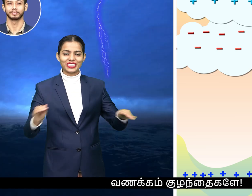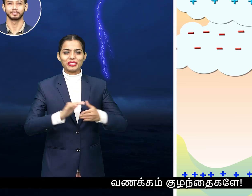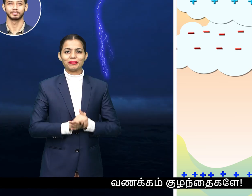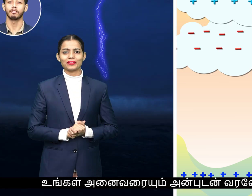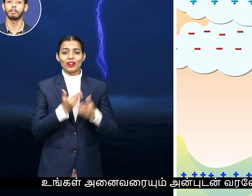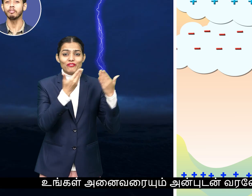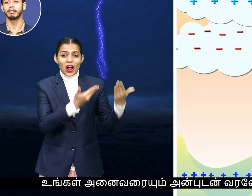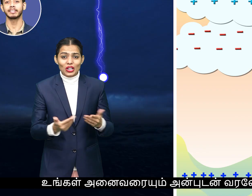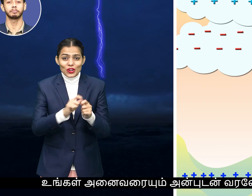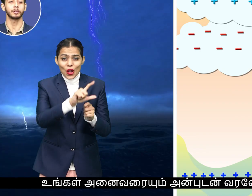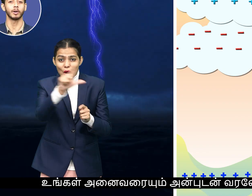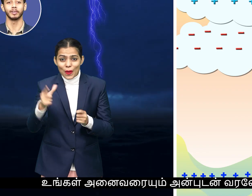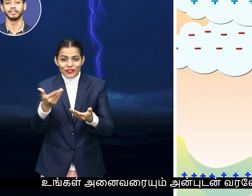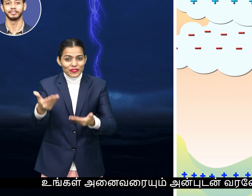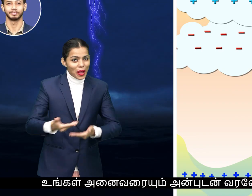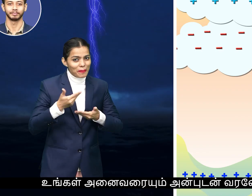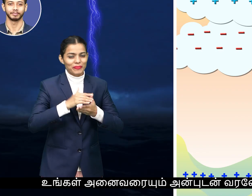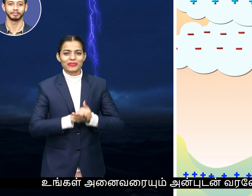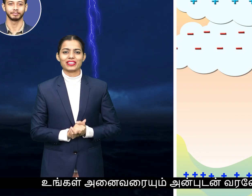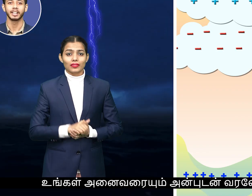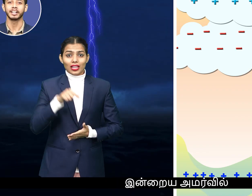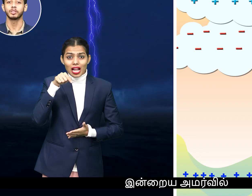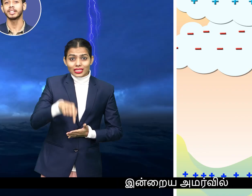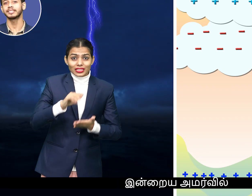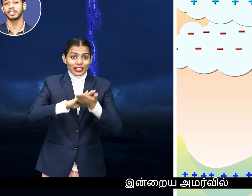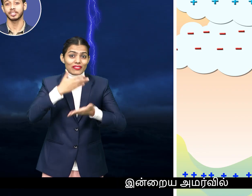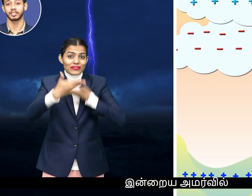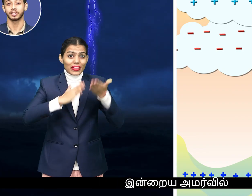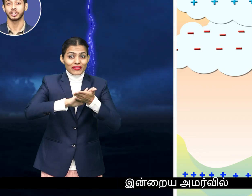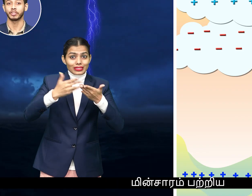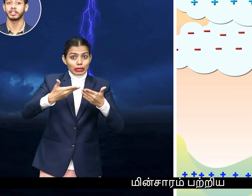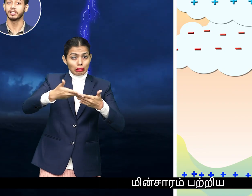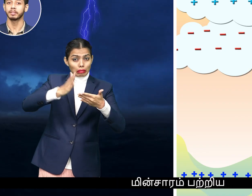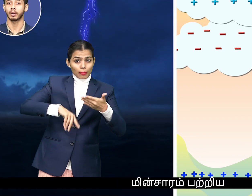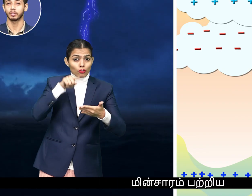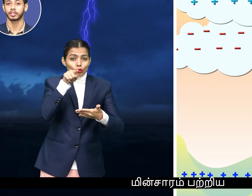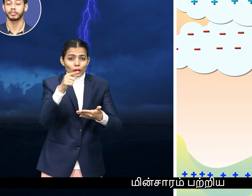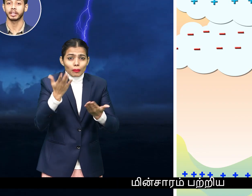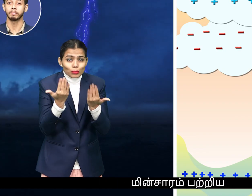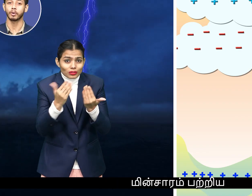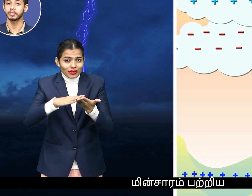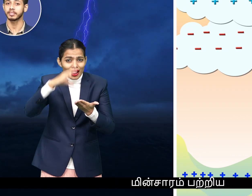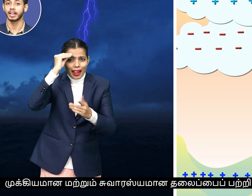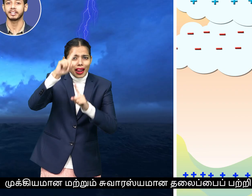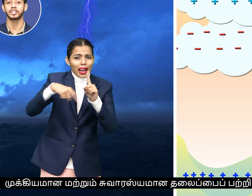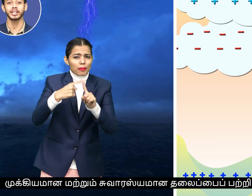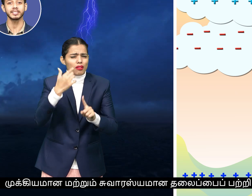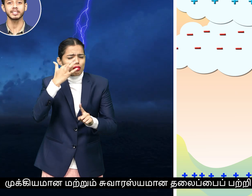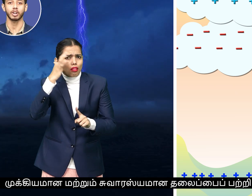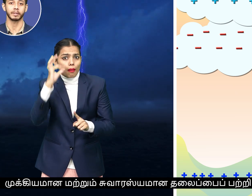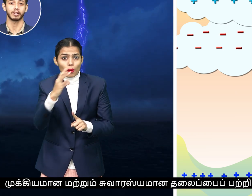மாணவ செல்வங்களே, உங்கள் அனைவரையும் அன்புடன் வரவேற்கிறோம். இன்றைய அமர்வில் மின்சாரம் பற்றிய